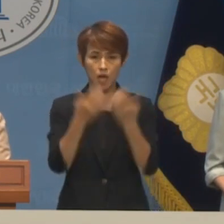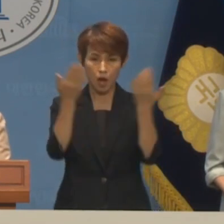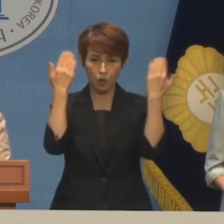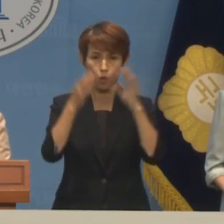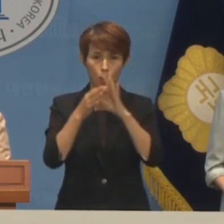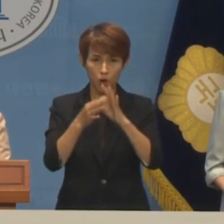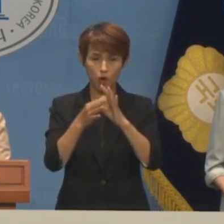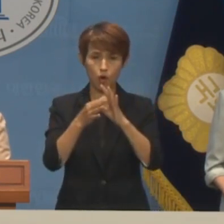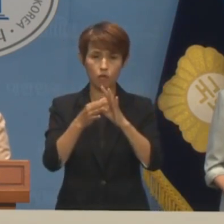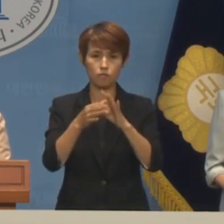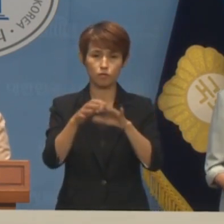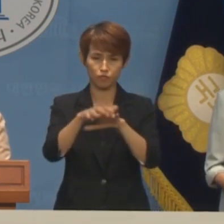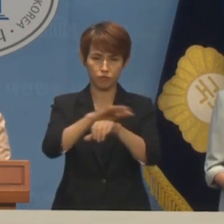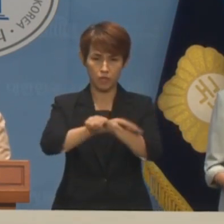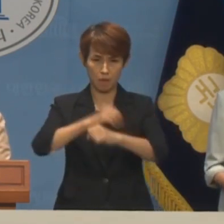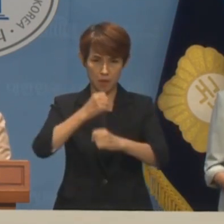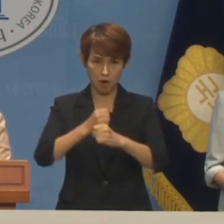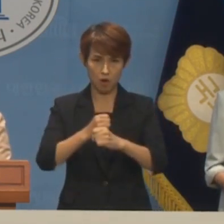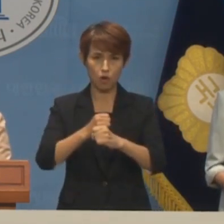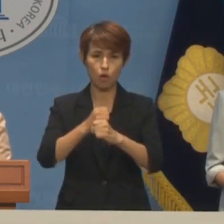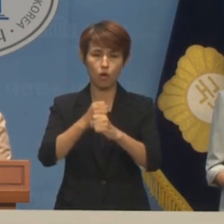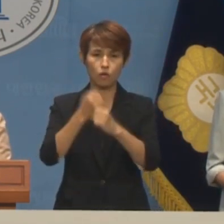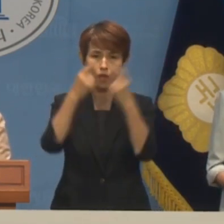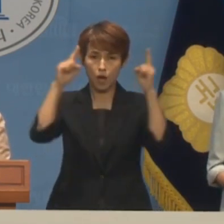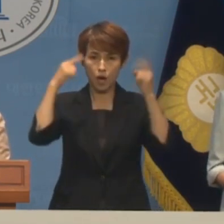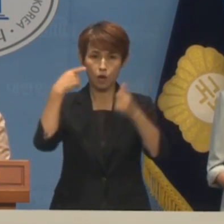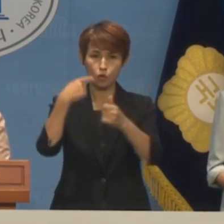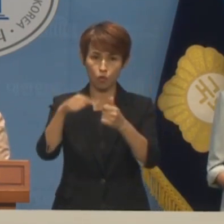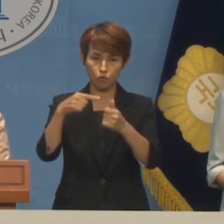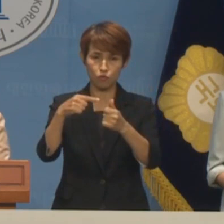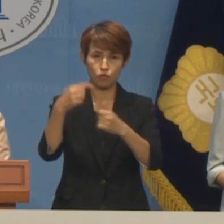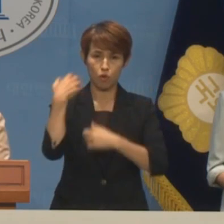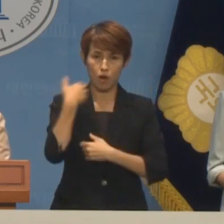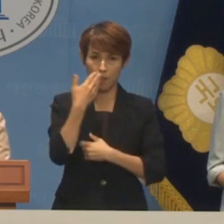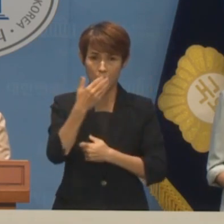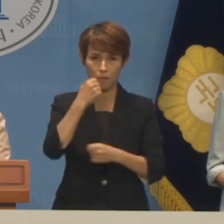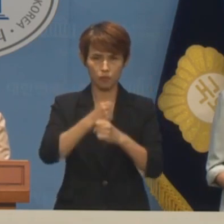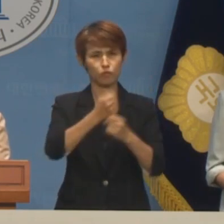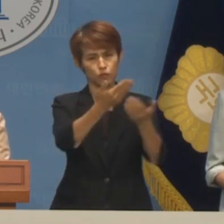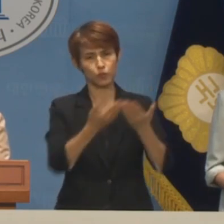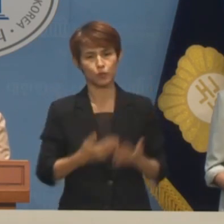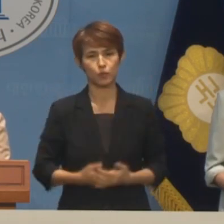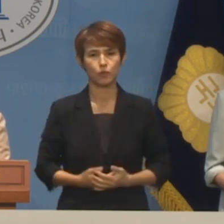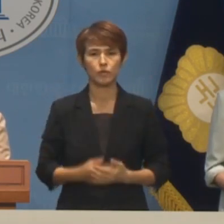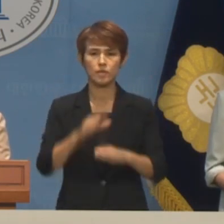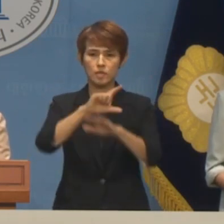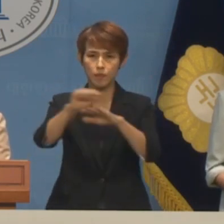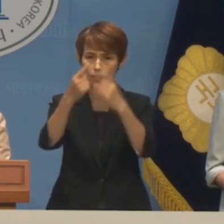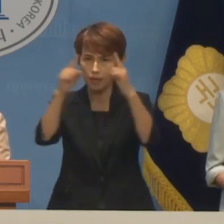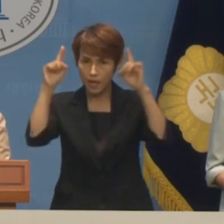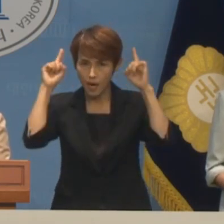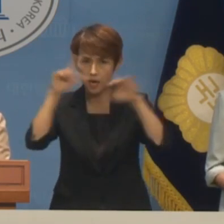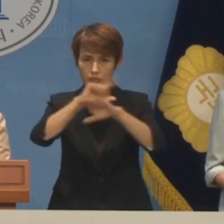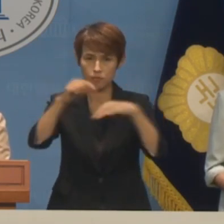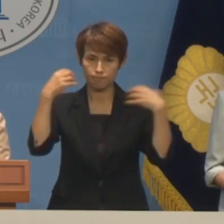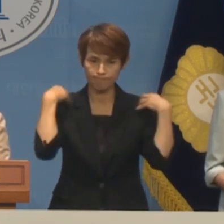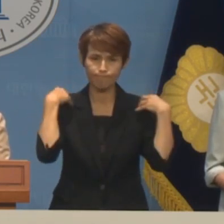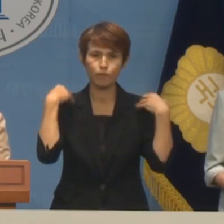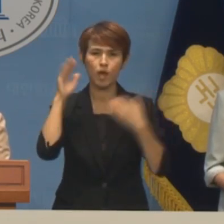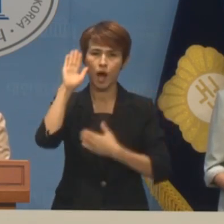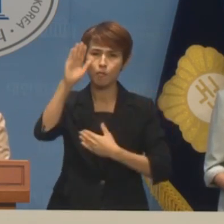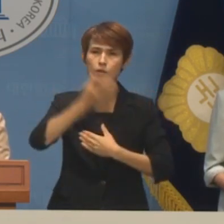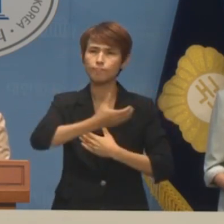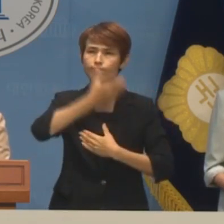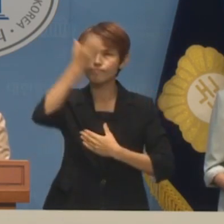바로잡고 고등교육 본연의 역할을 할 수 있도록 하십시오. 지방대학과 지자체가 더 나은 미래를